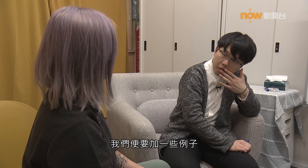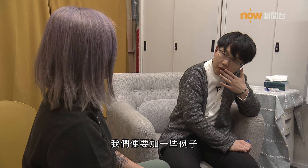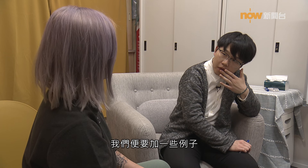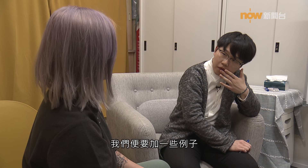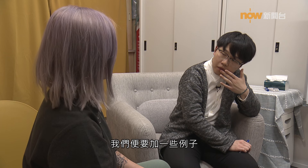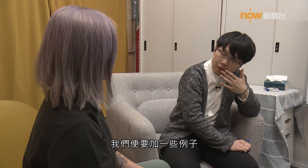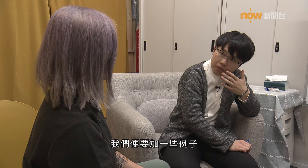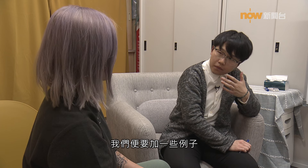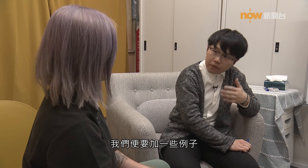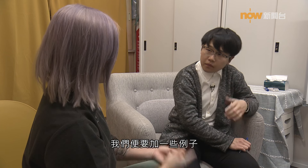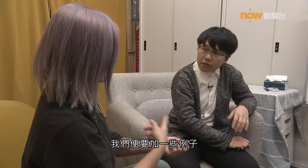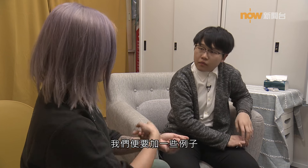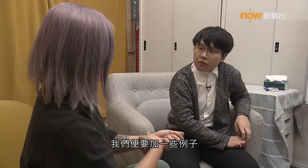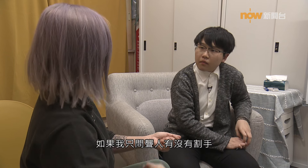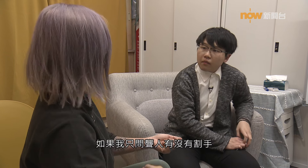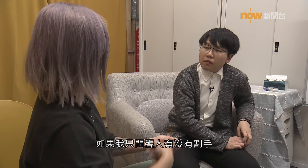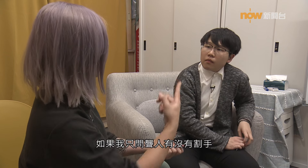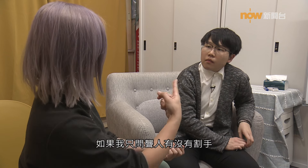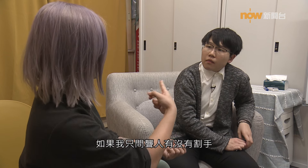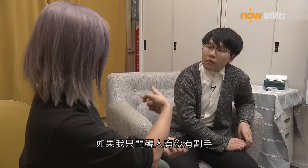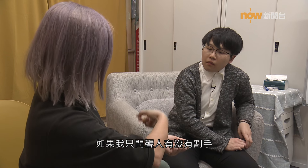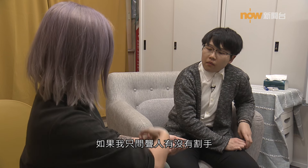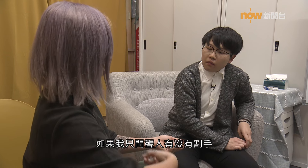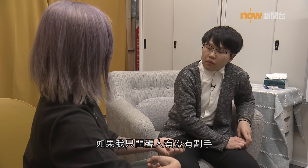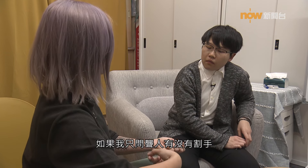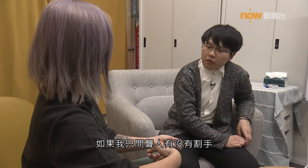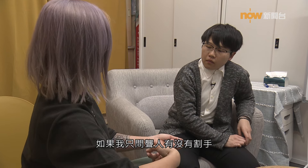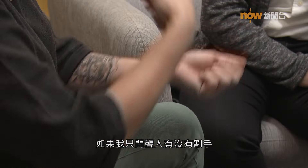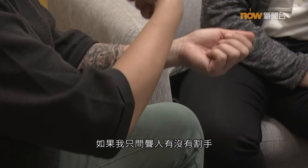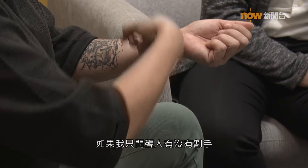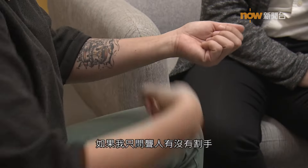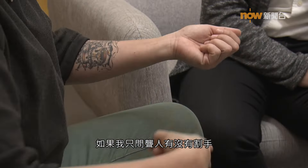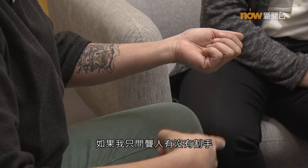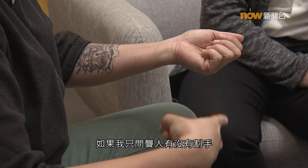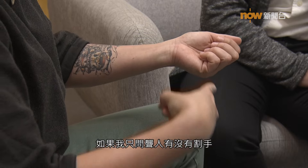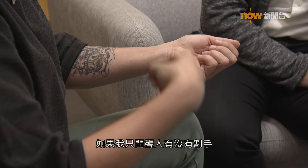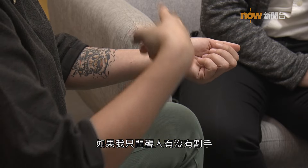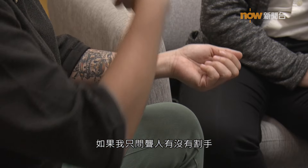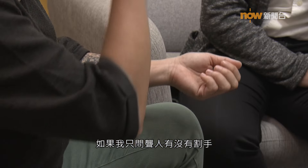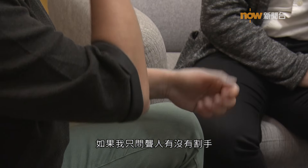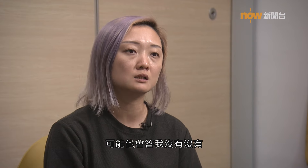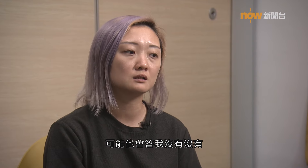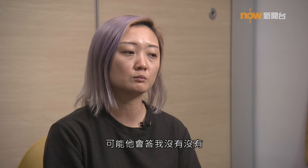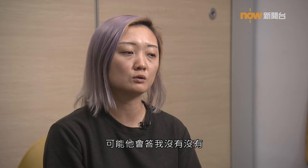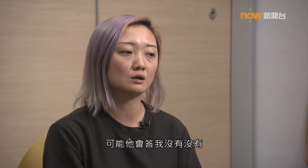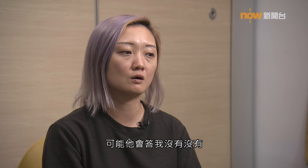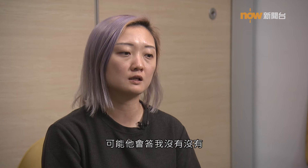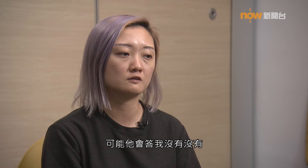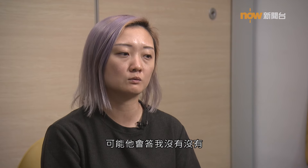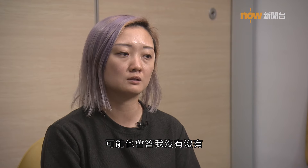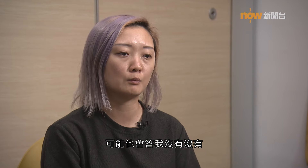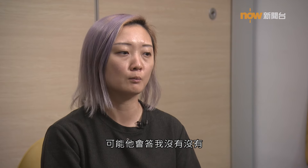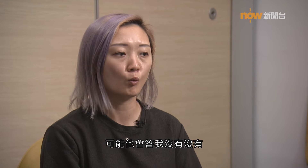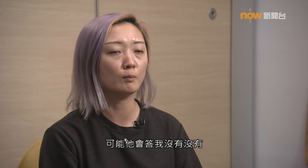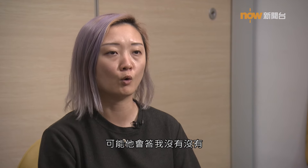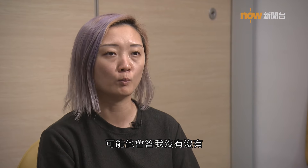啲嘅例子啦。如果我淨係問個聾人朋友，你有冇戒手啊？咁佢可能就會答我冇啊冇啊冇